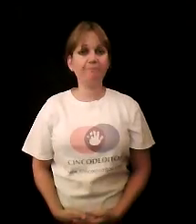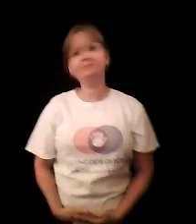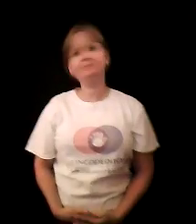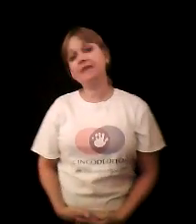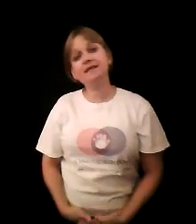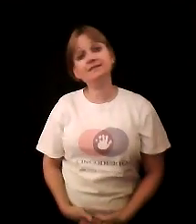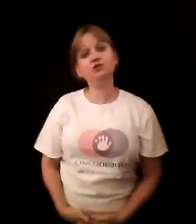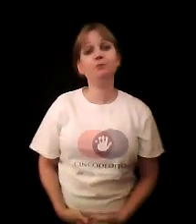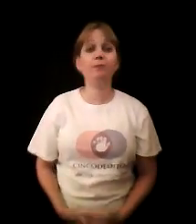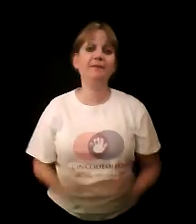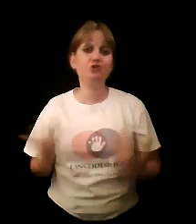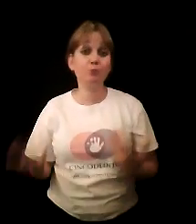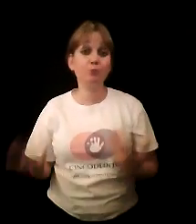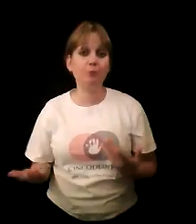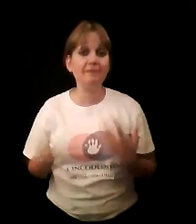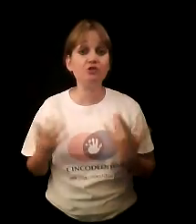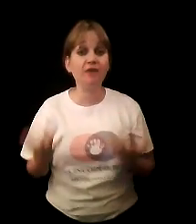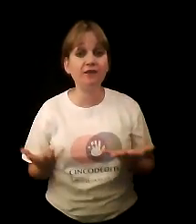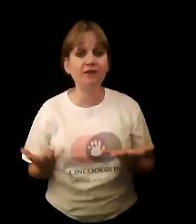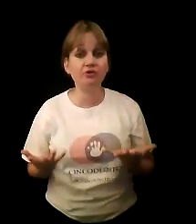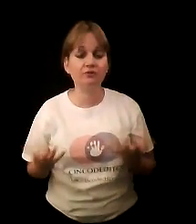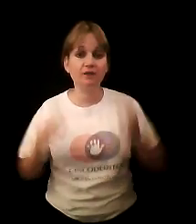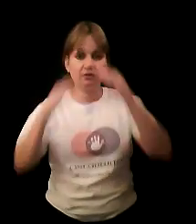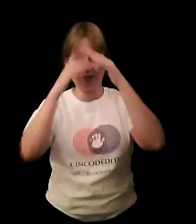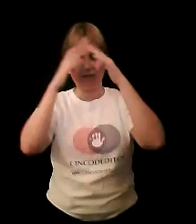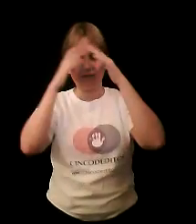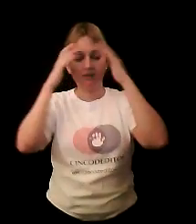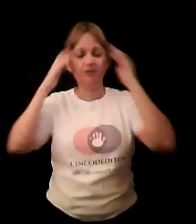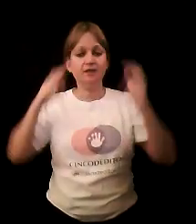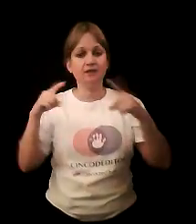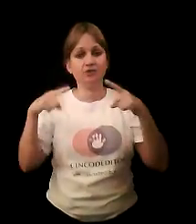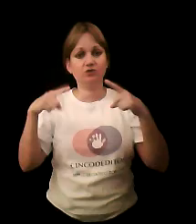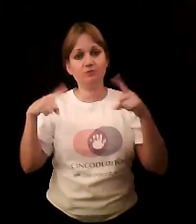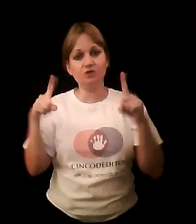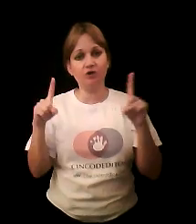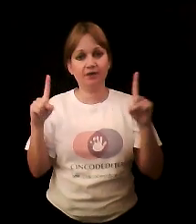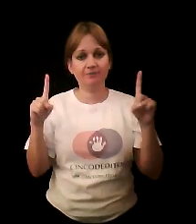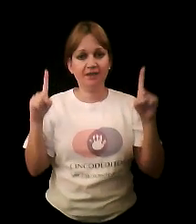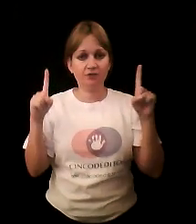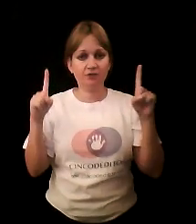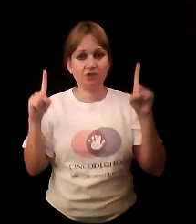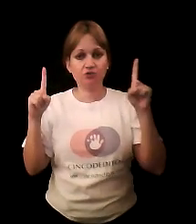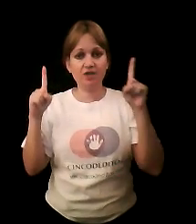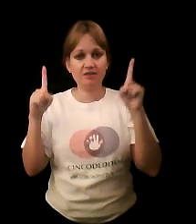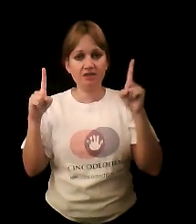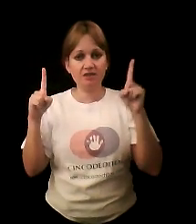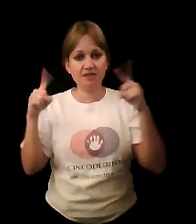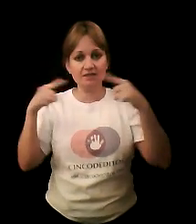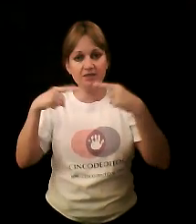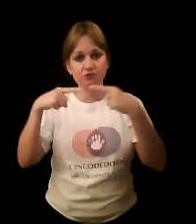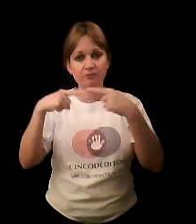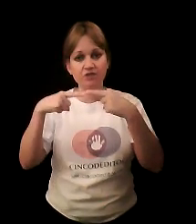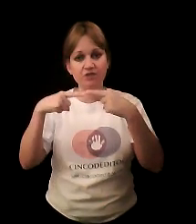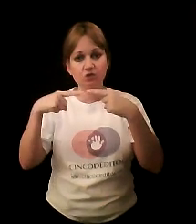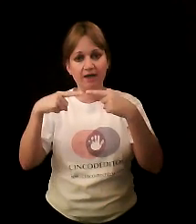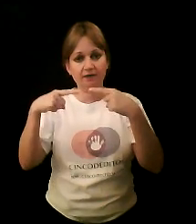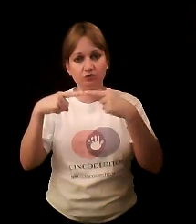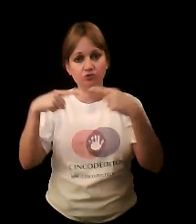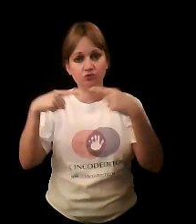Pupa, el signo de pupa, me he hecho pupa, me he hecho daño. ¿Eh? Entonces vamos a coger los dedos índices y los vamos a chocar. Chup,